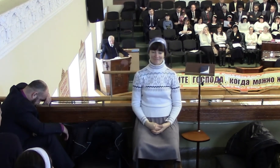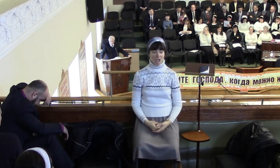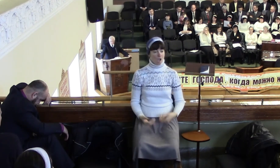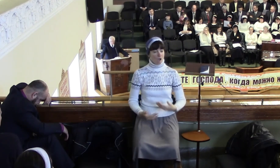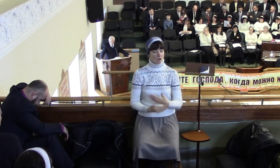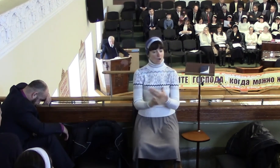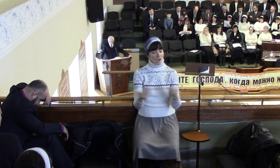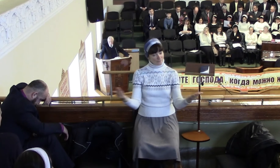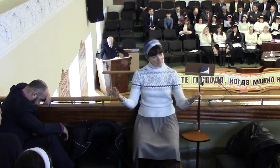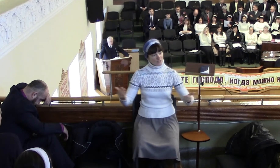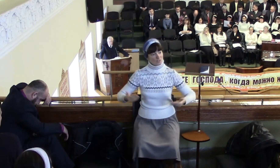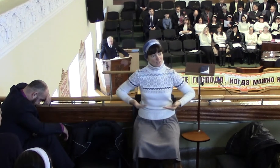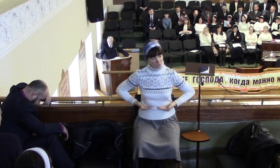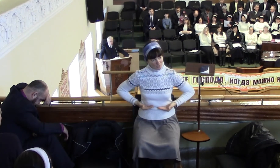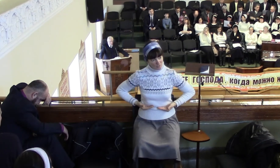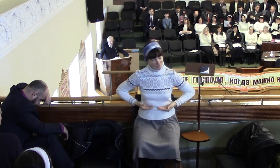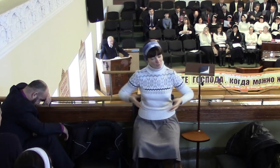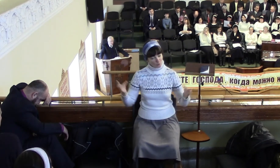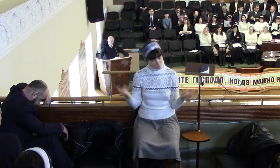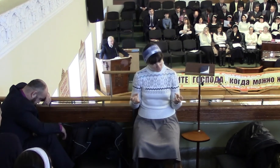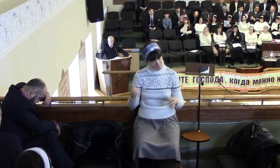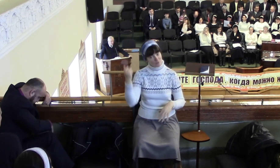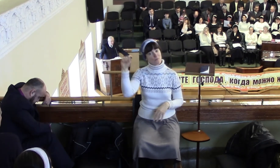жизни мы нуждаемся в победе?